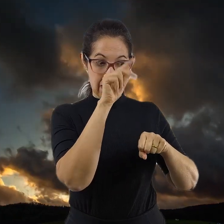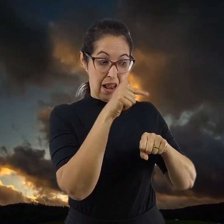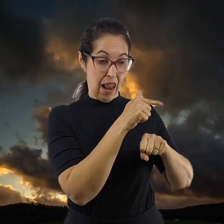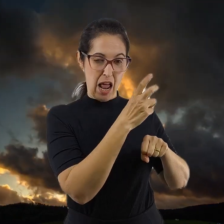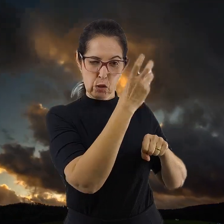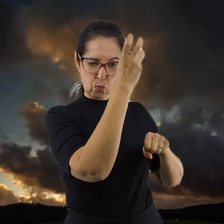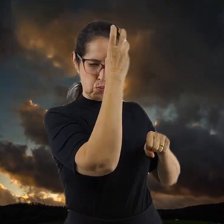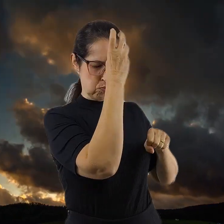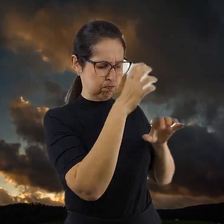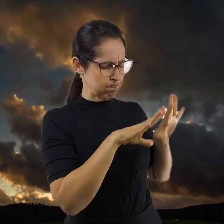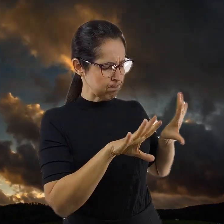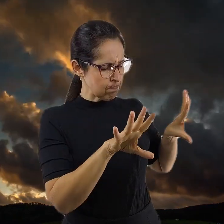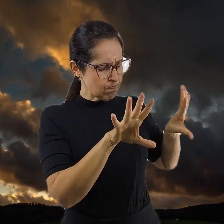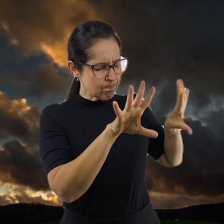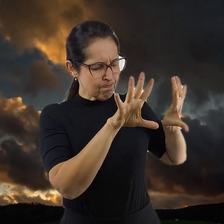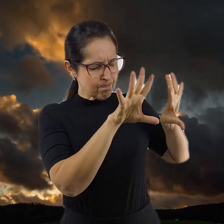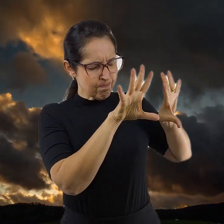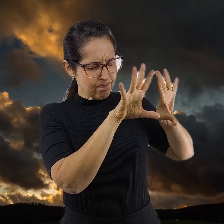escuridão no Egito,